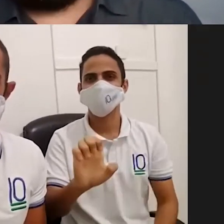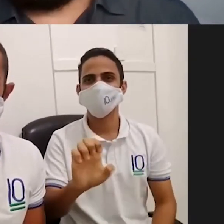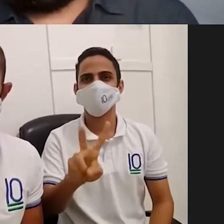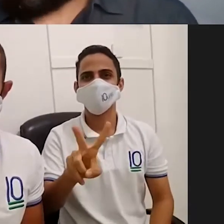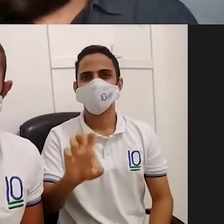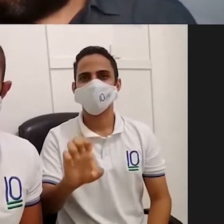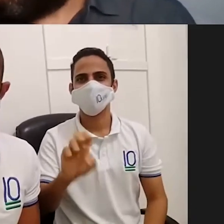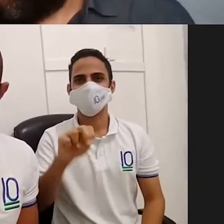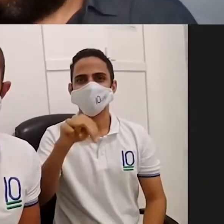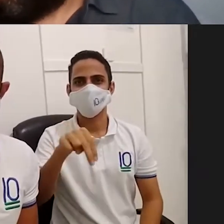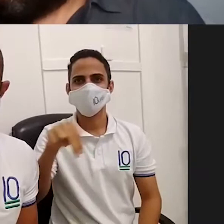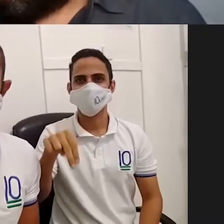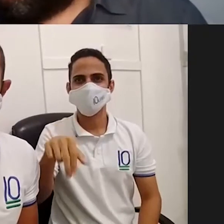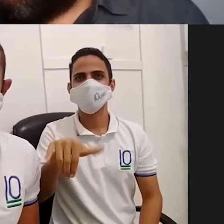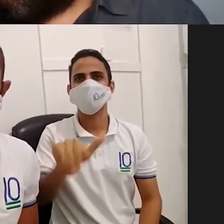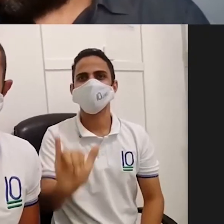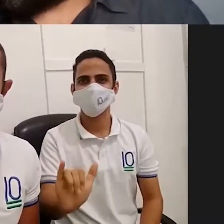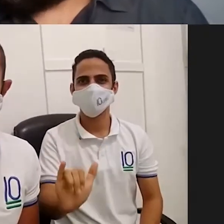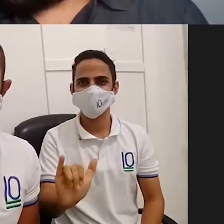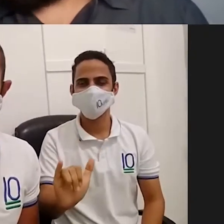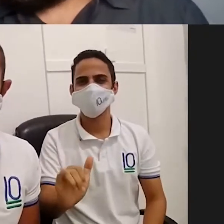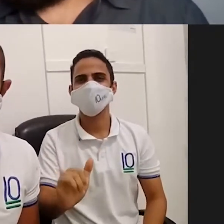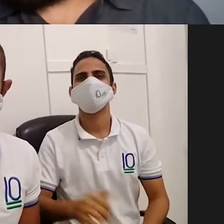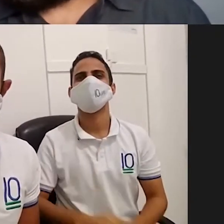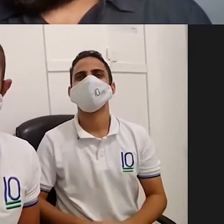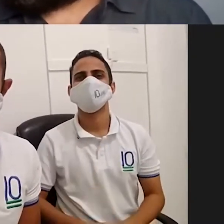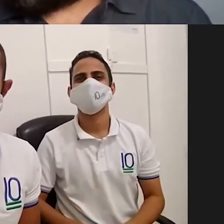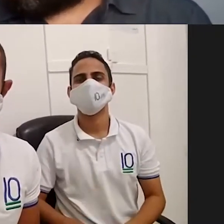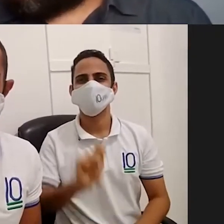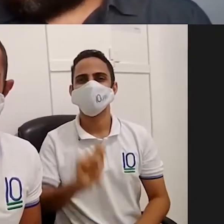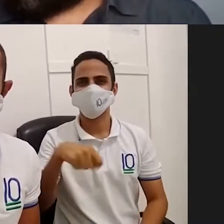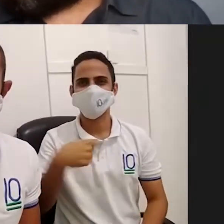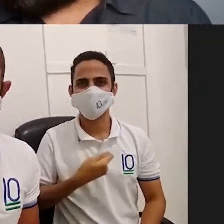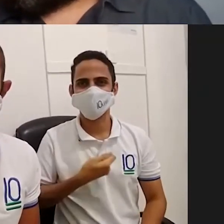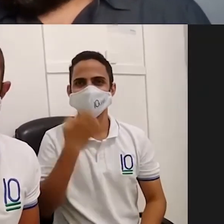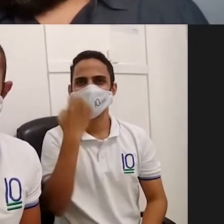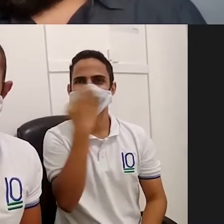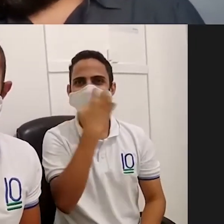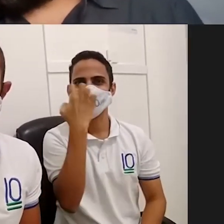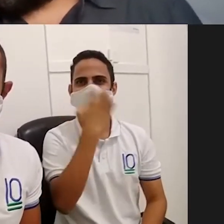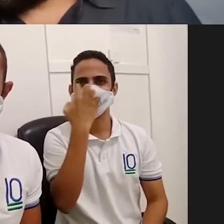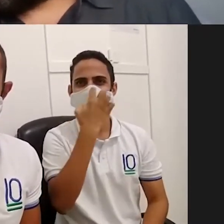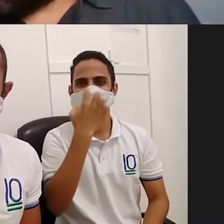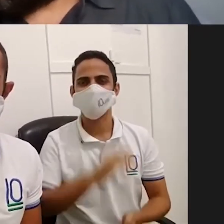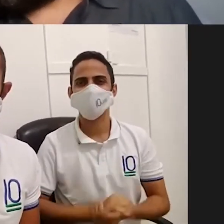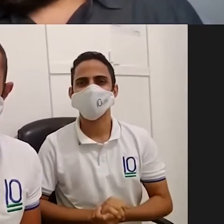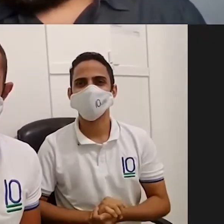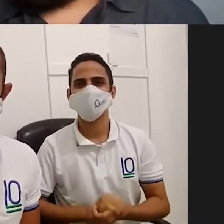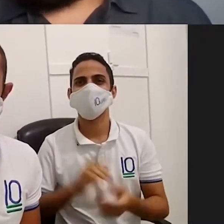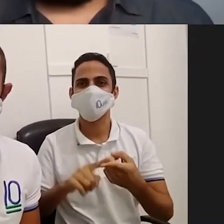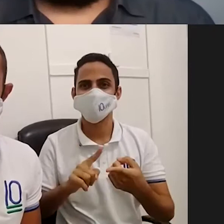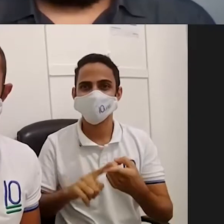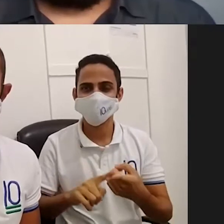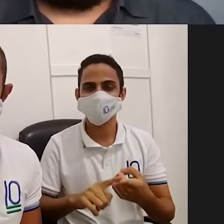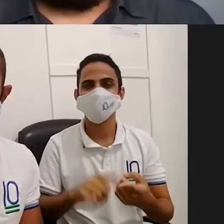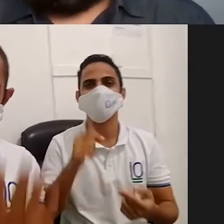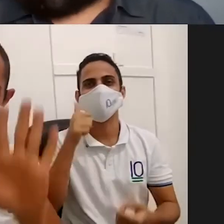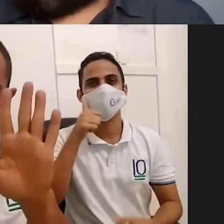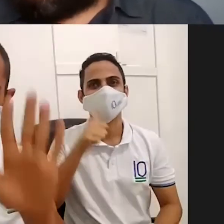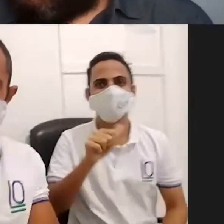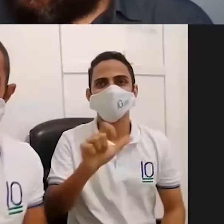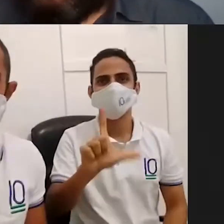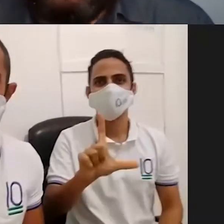né? Muito bem. E também a Luciana Bezerra, o Rodrigo Santos e o